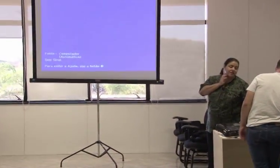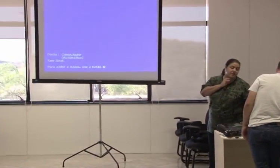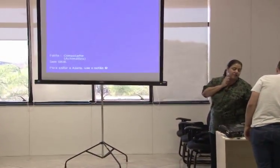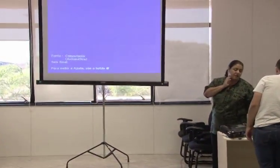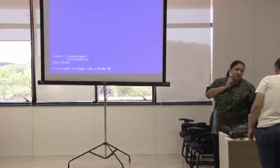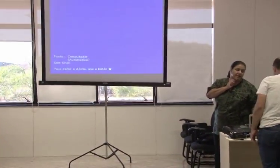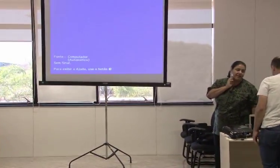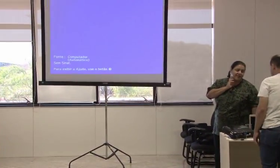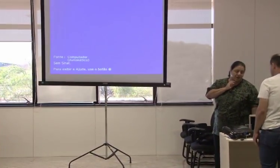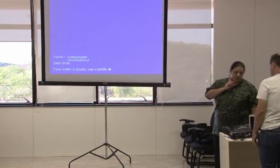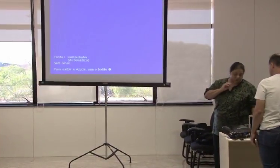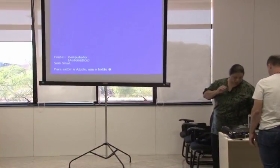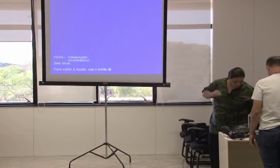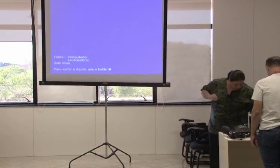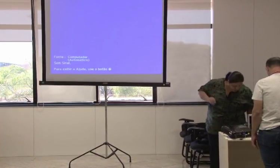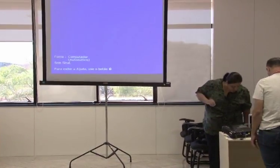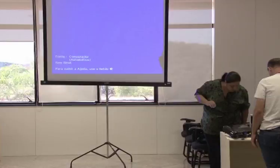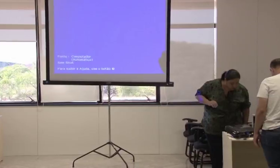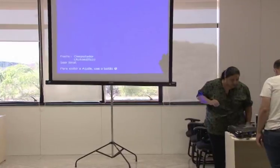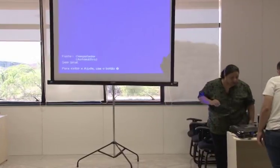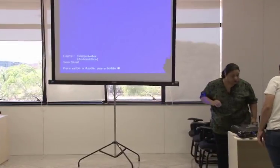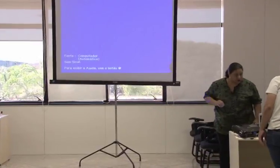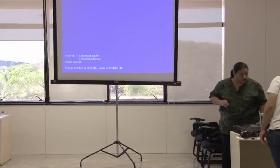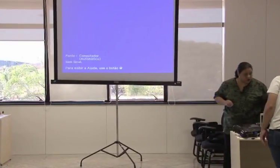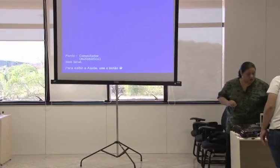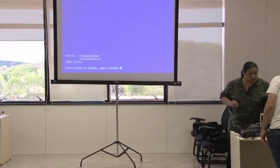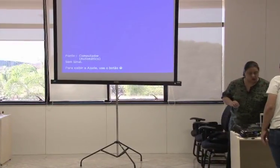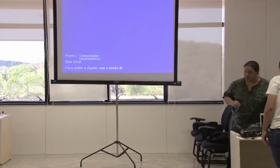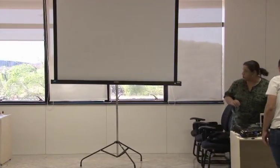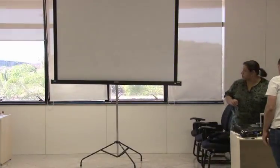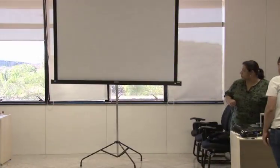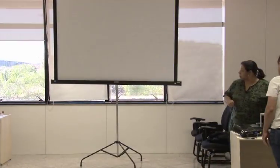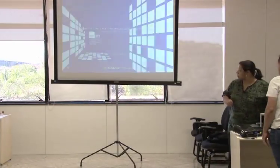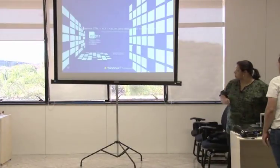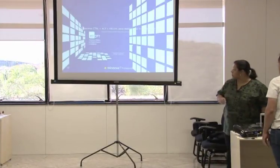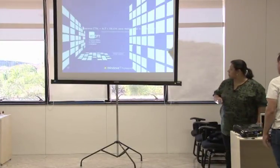Encostou no cabo, não? Não. Não voltou, não? Voltou.